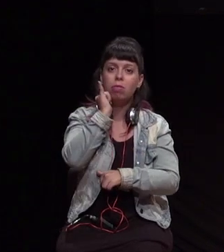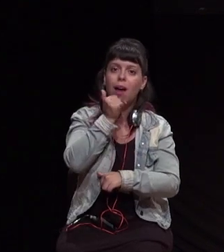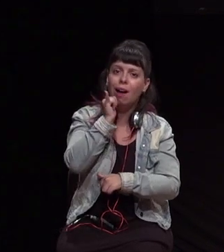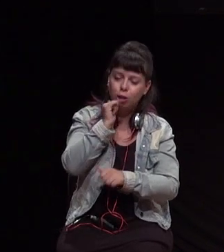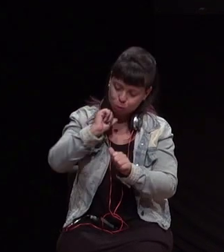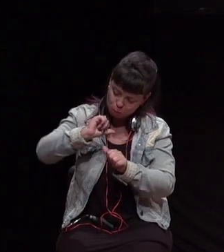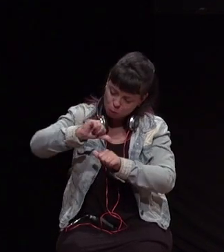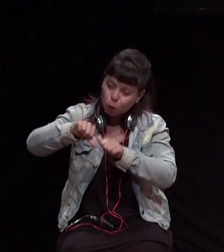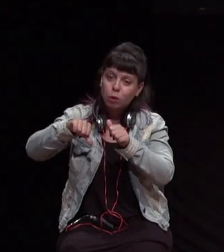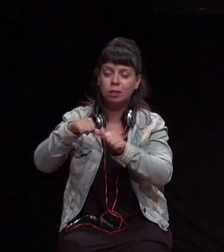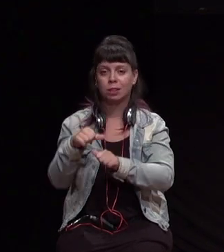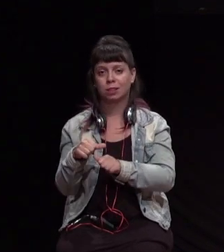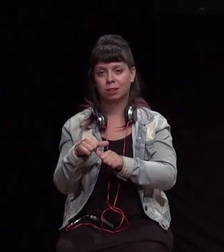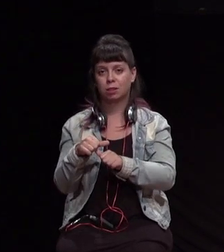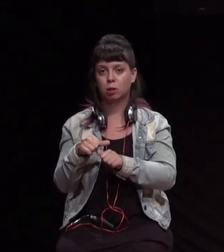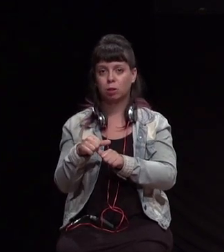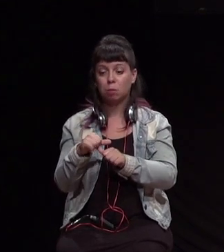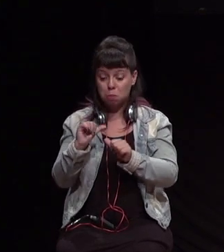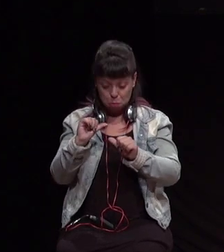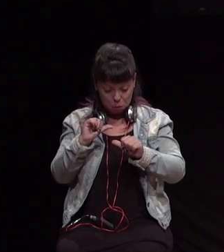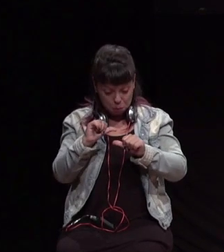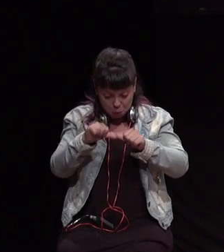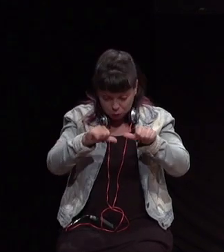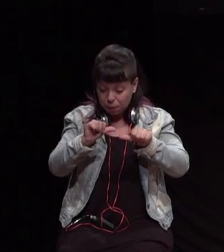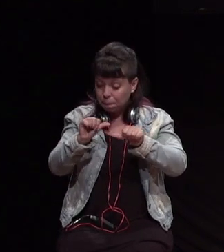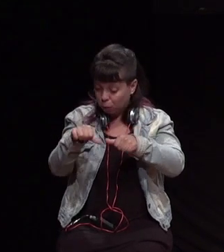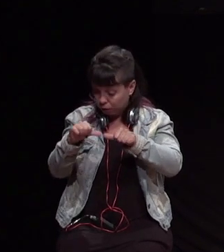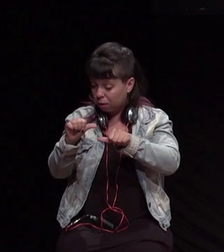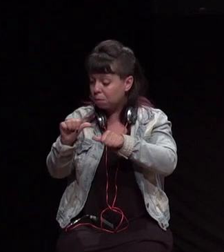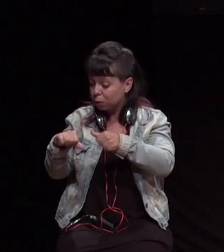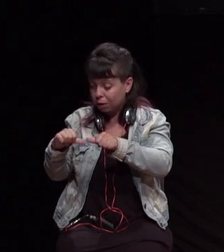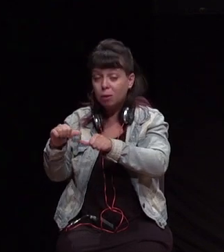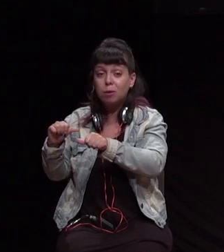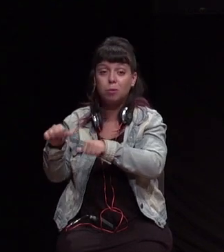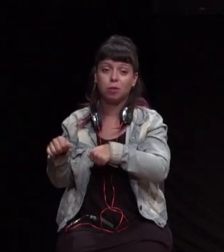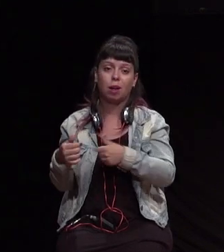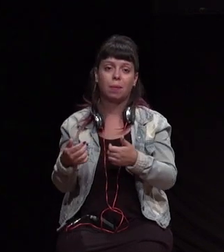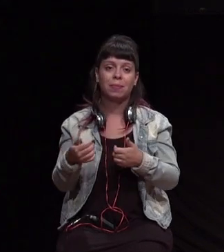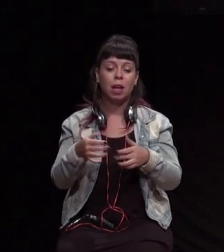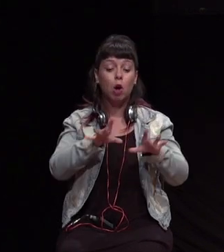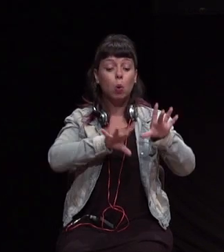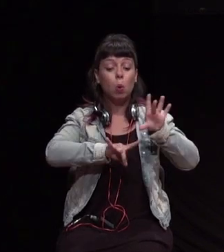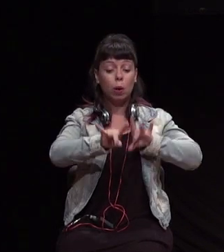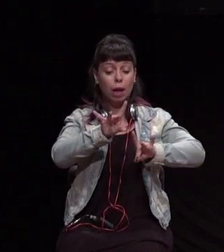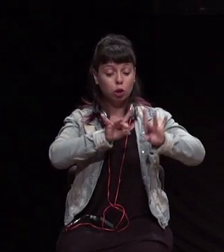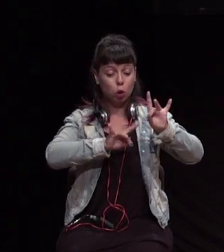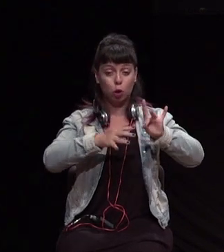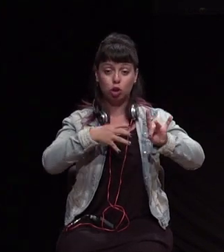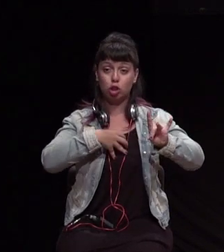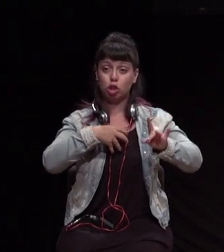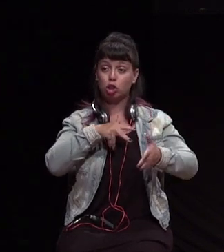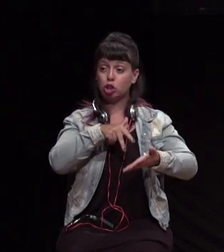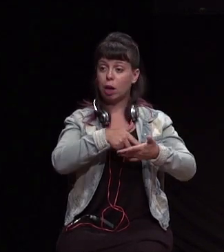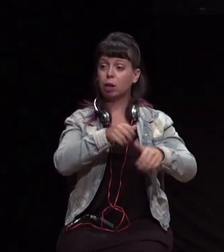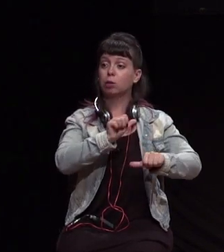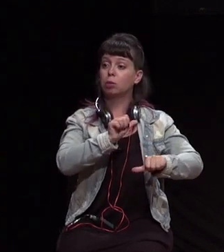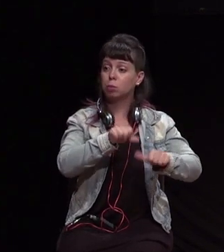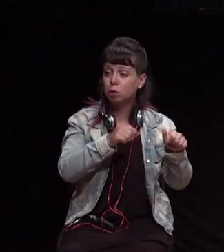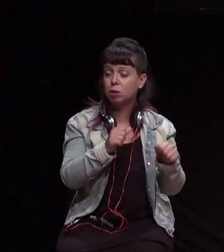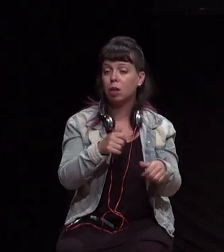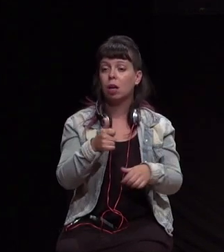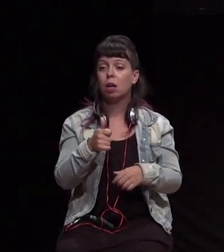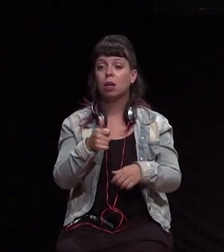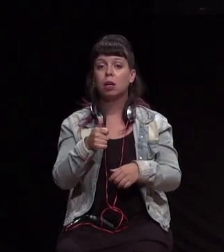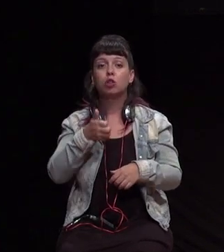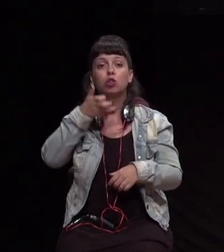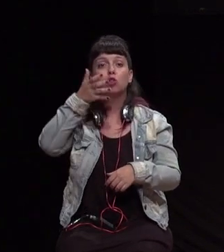seja, todas as instâncias têm que mudar, né, as posições curatoriais, enfim, a produção do discurso intelectual, da